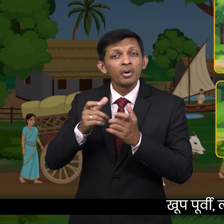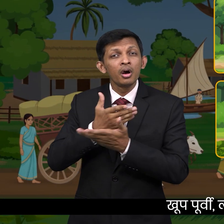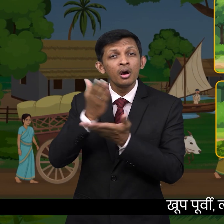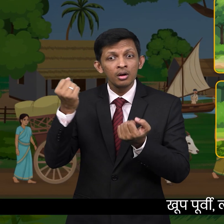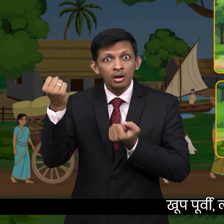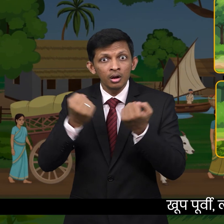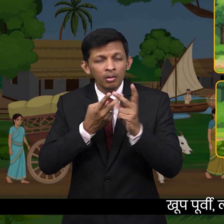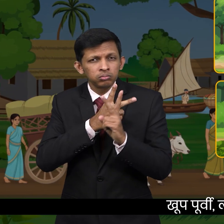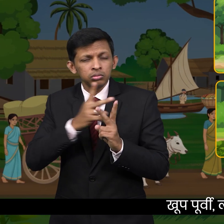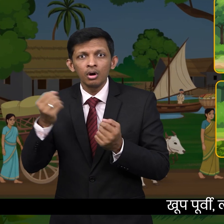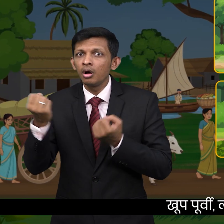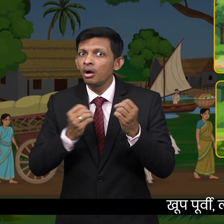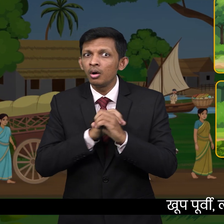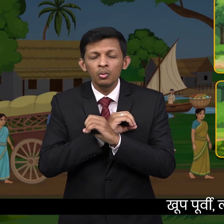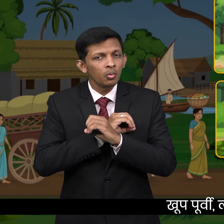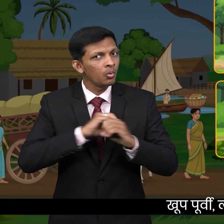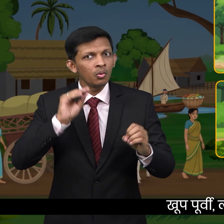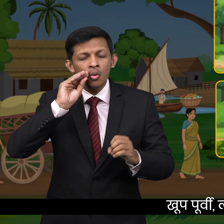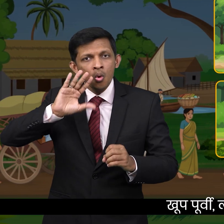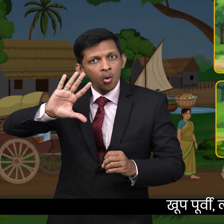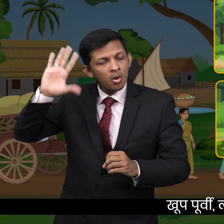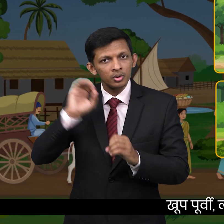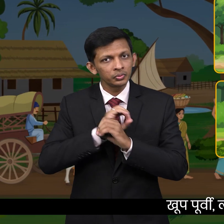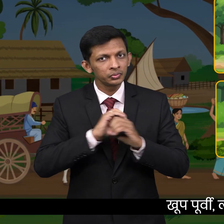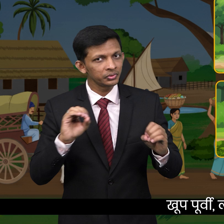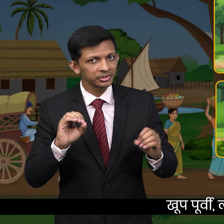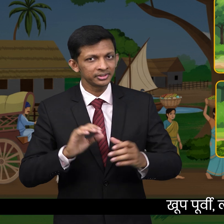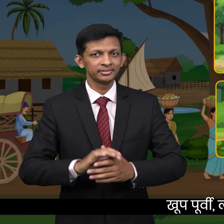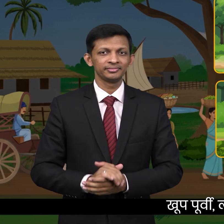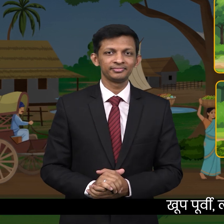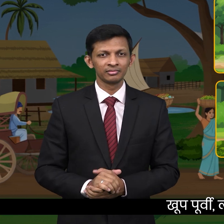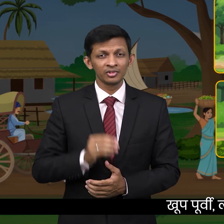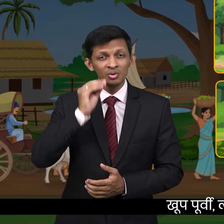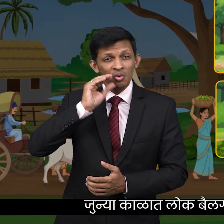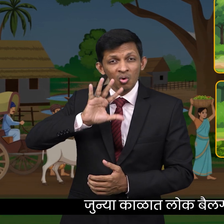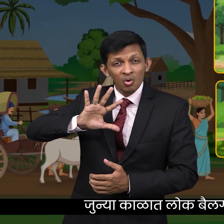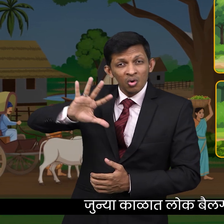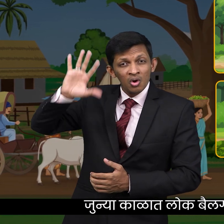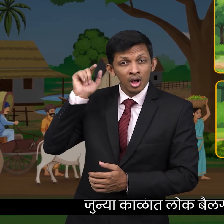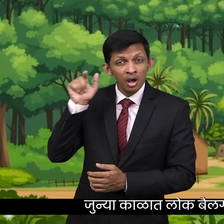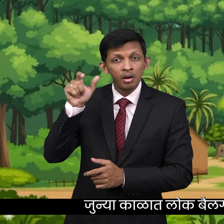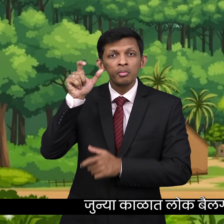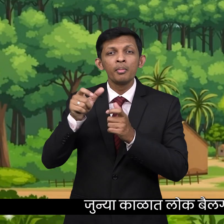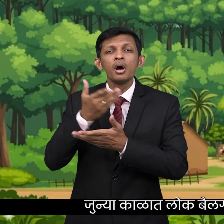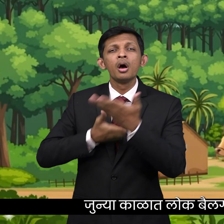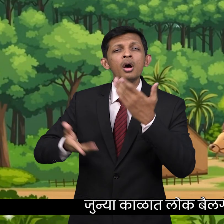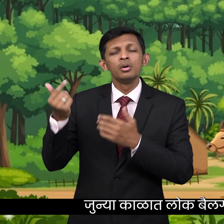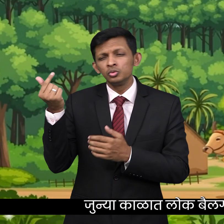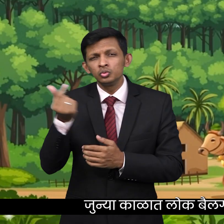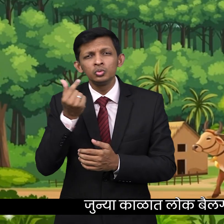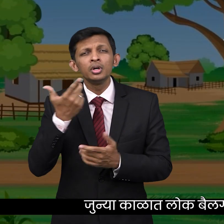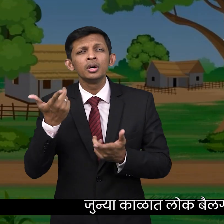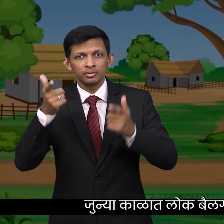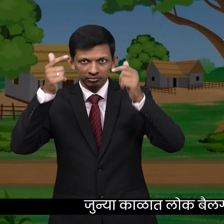खूप पूर्वी लोकांकडे ही वाहने नव्हती. जुन्या काळात